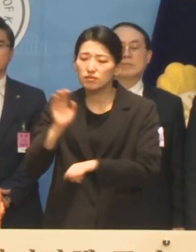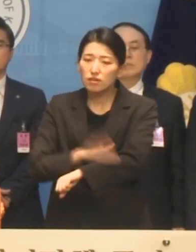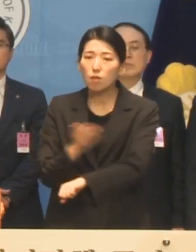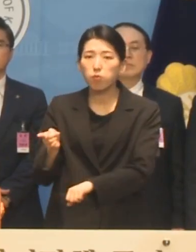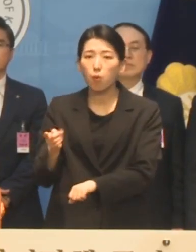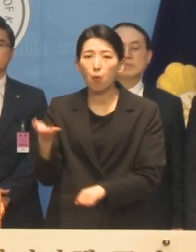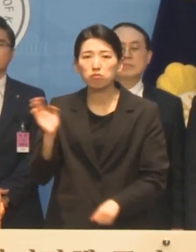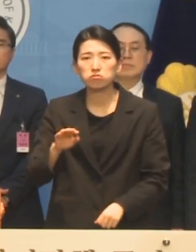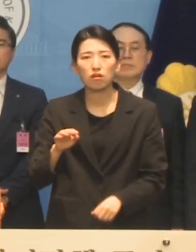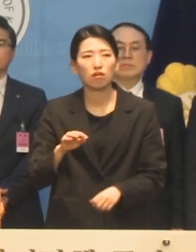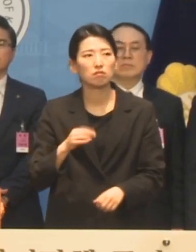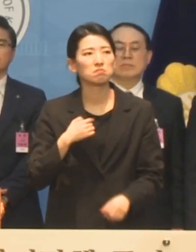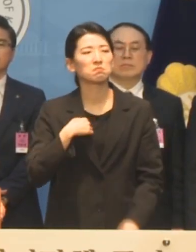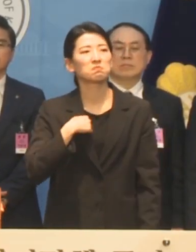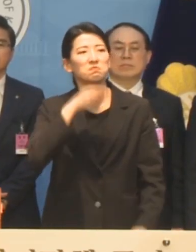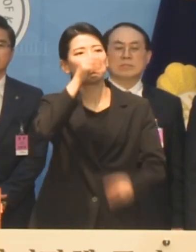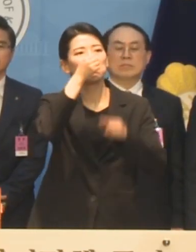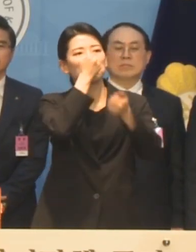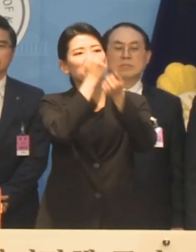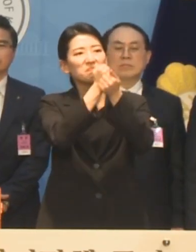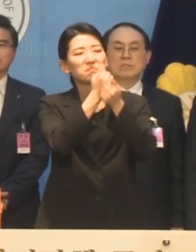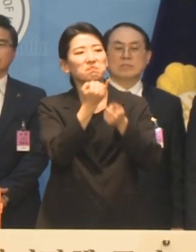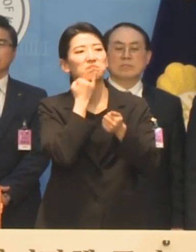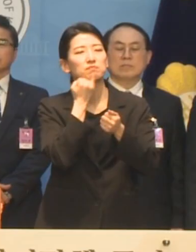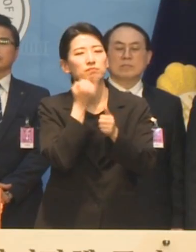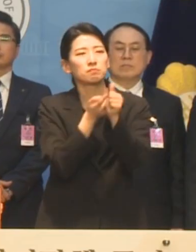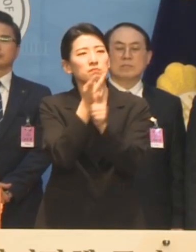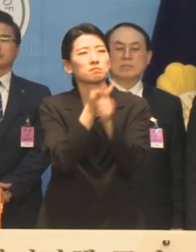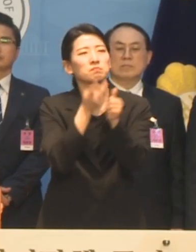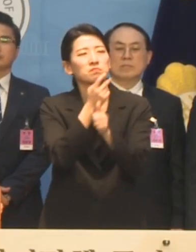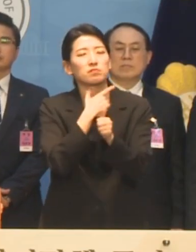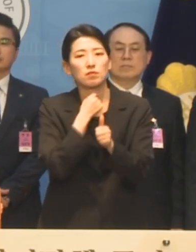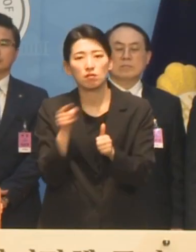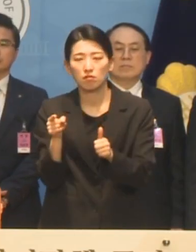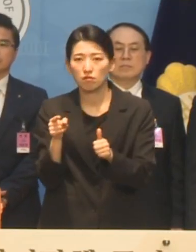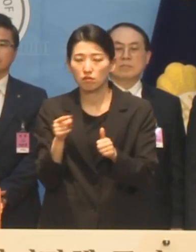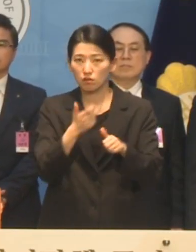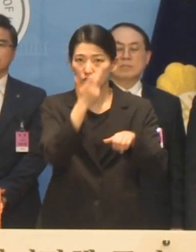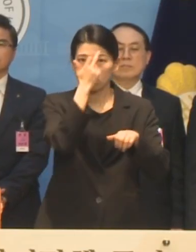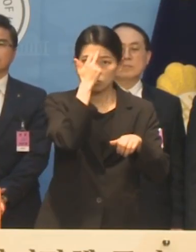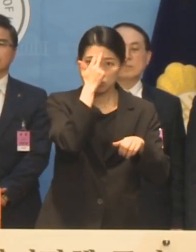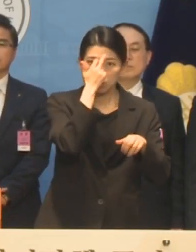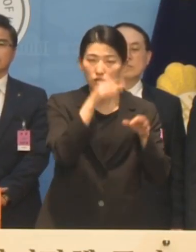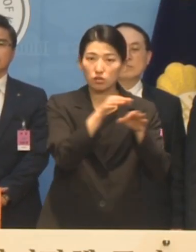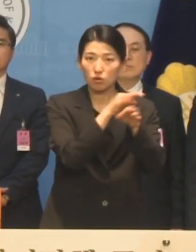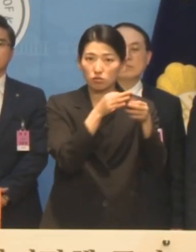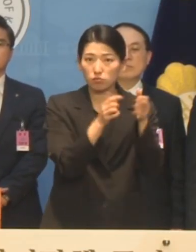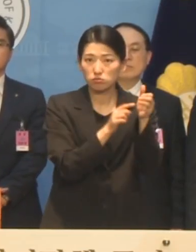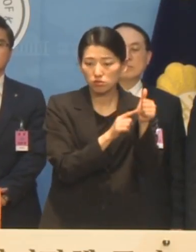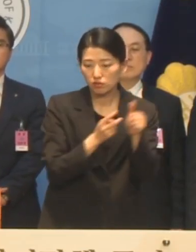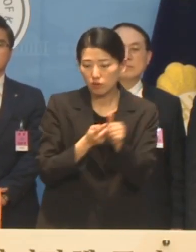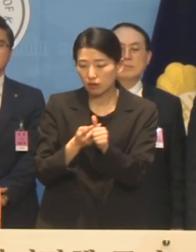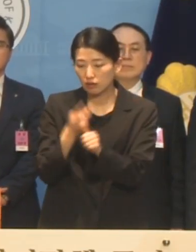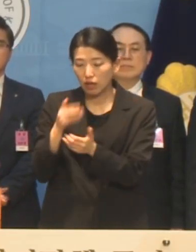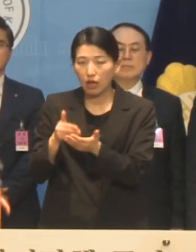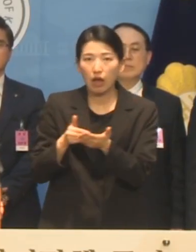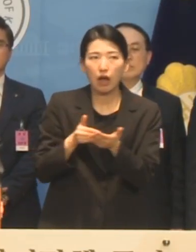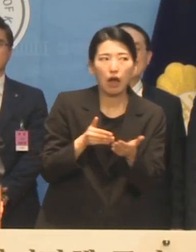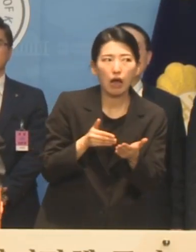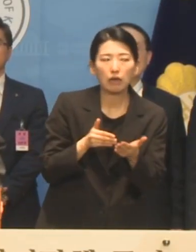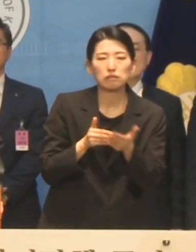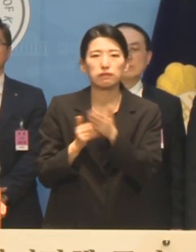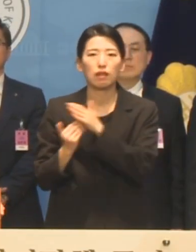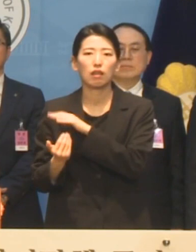배고픈지 지난주 최상목 부총리마저 30번째로 탄핵 발의를 했다가 아마 무산됐겠죠.